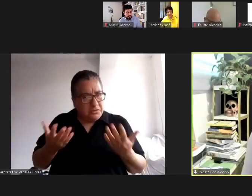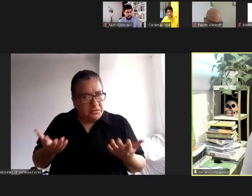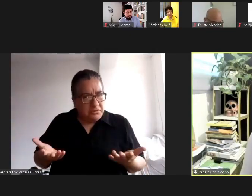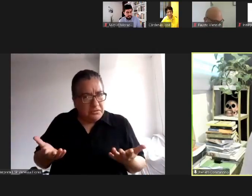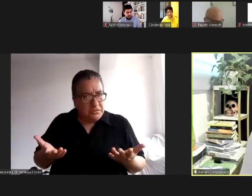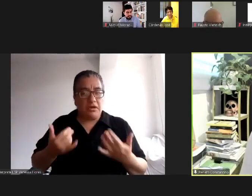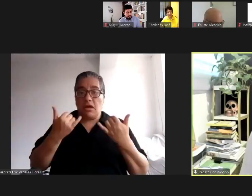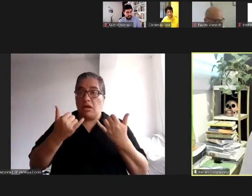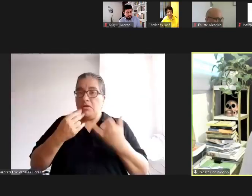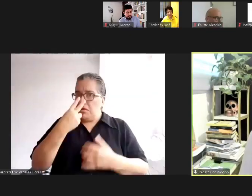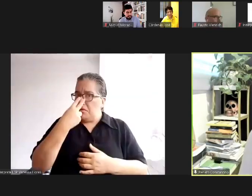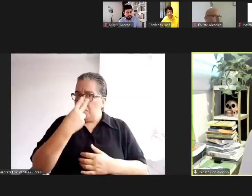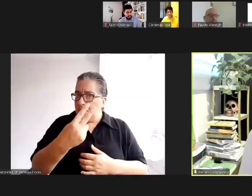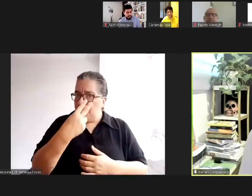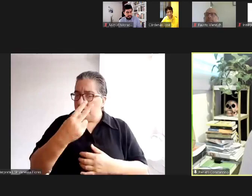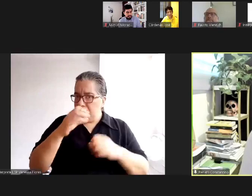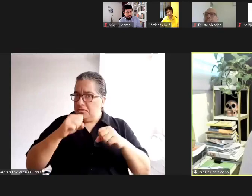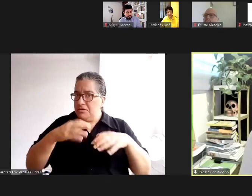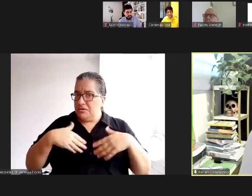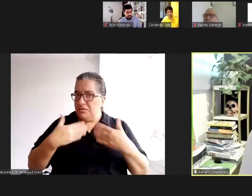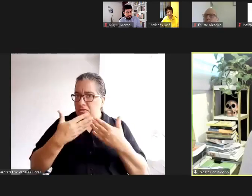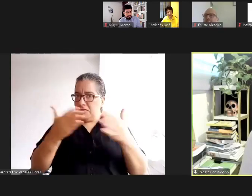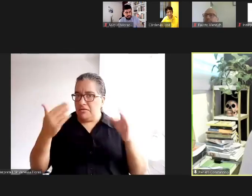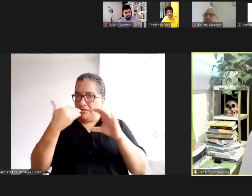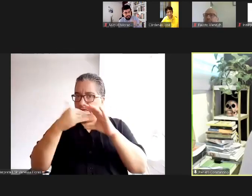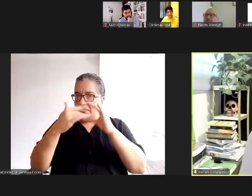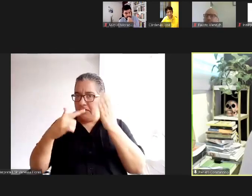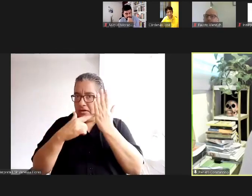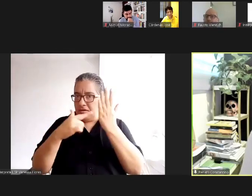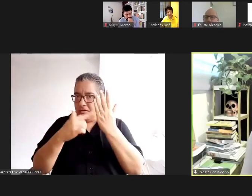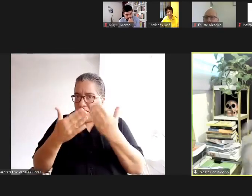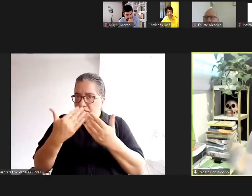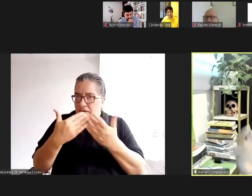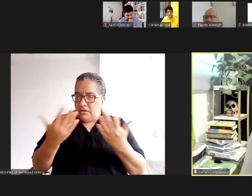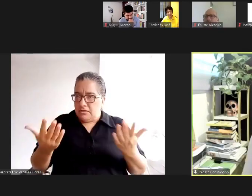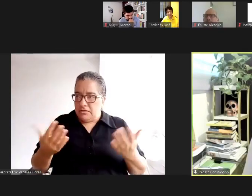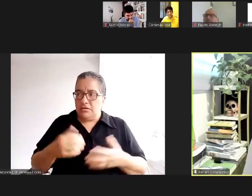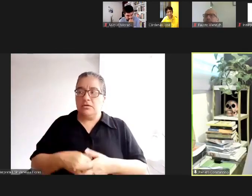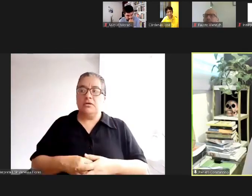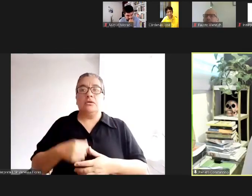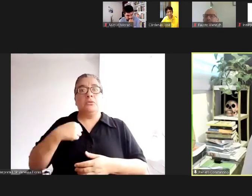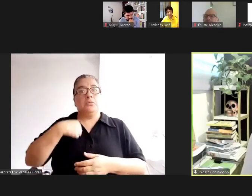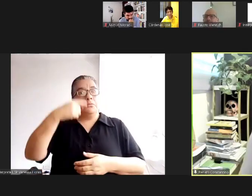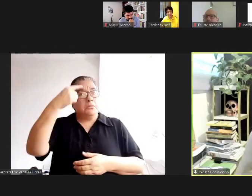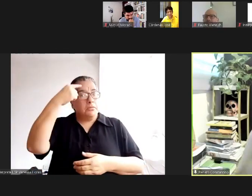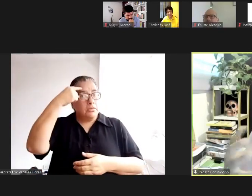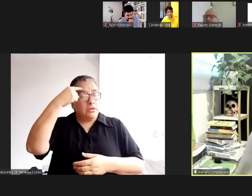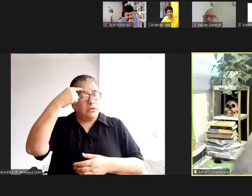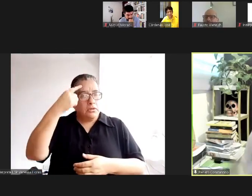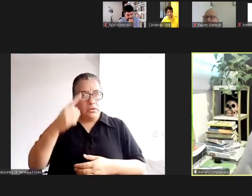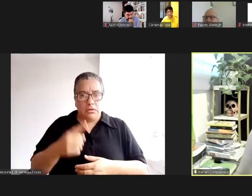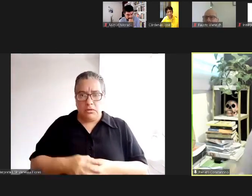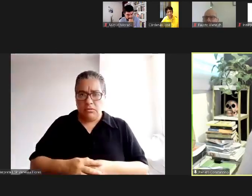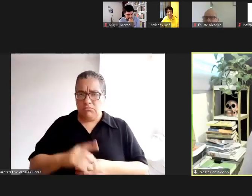que en las plataformas es posible, y por tanto no parece ser, y creo que esto es clave, no parece ser que sea un obstáculo